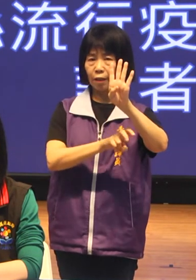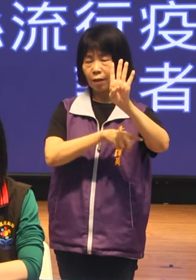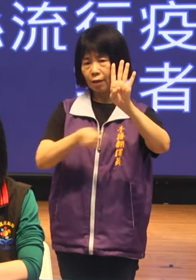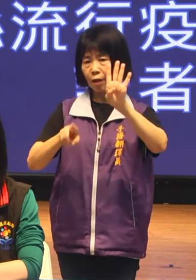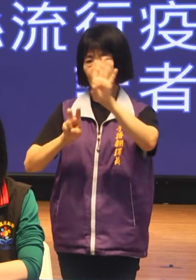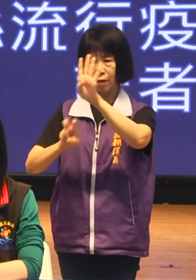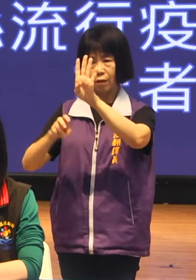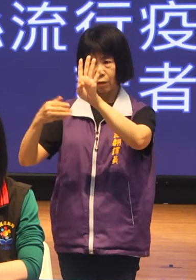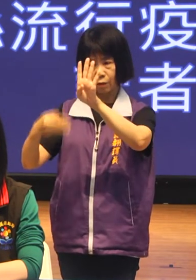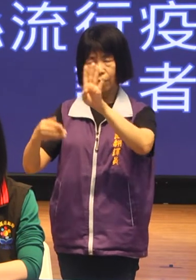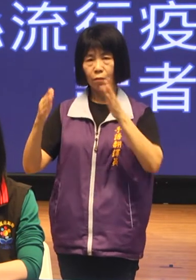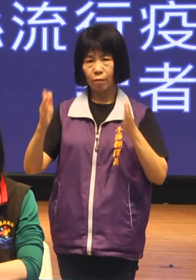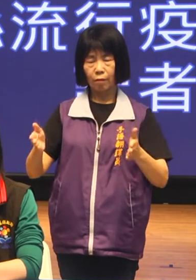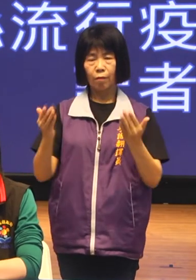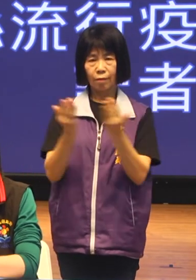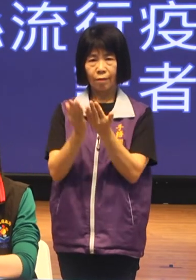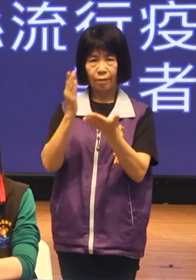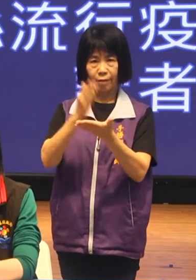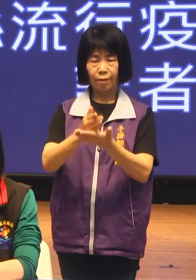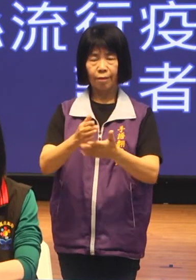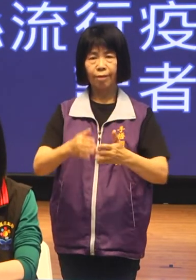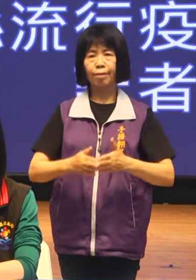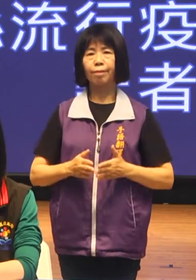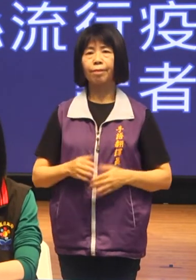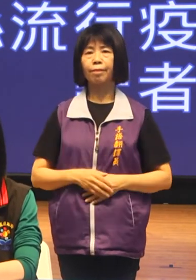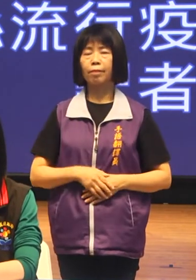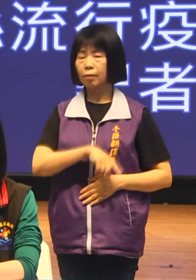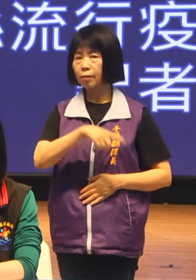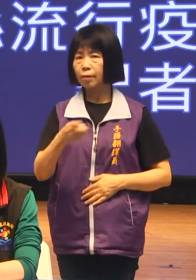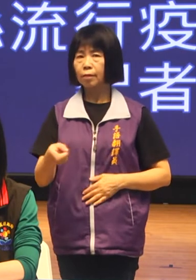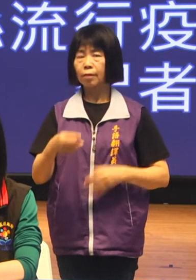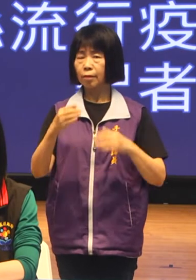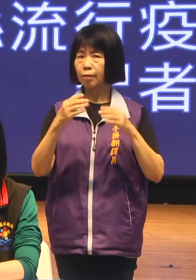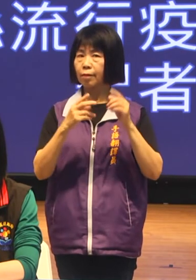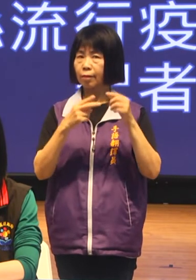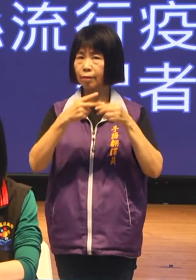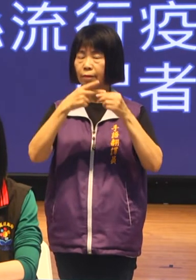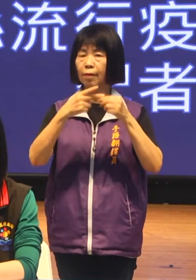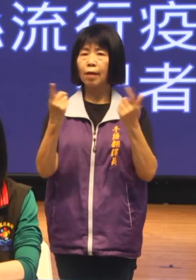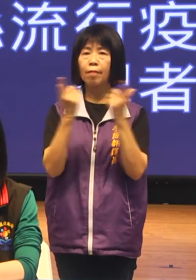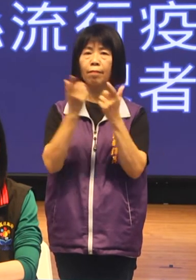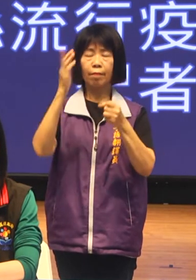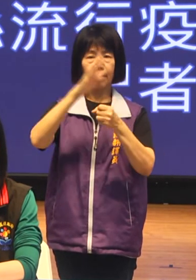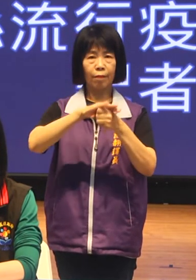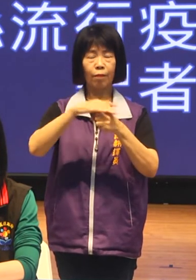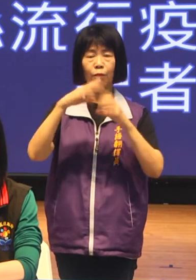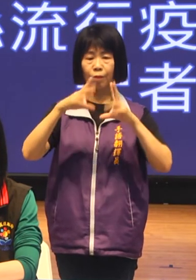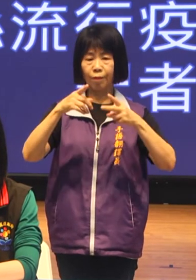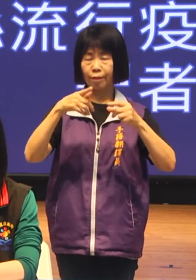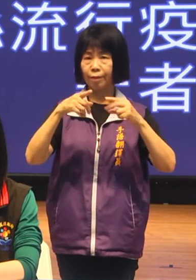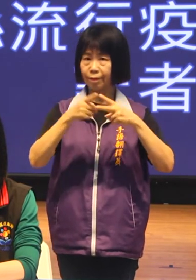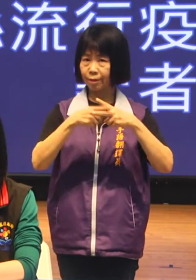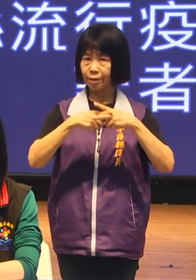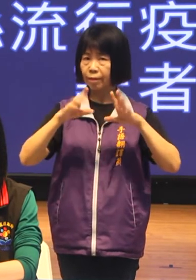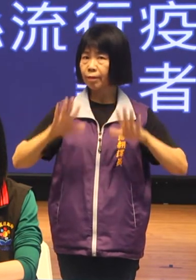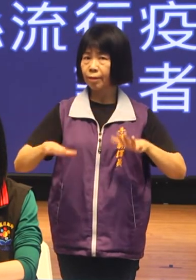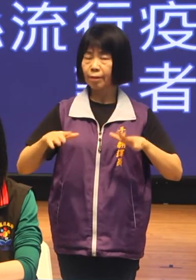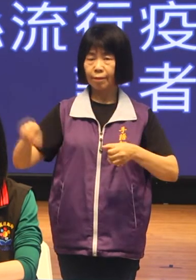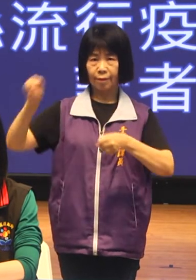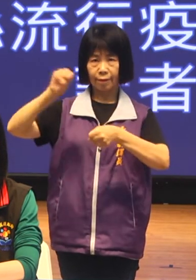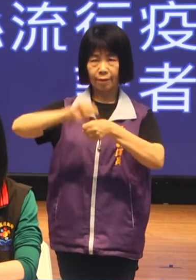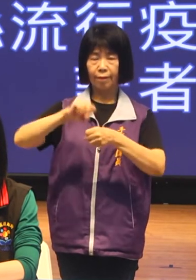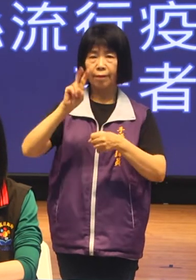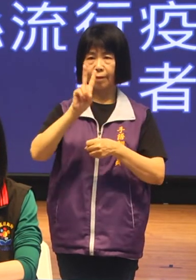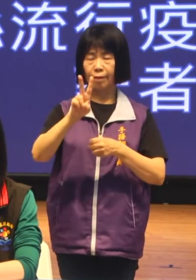到29号。接下来第二所学校是北埔国小，那北埔国小今天增加